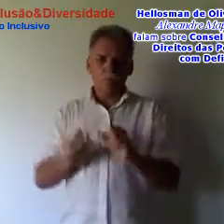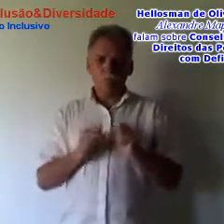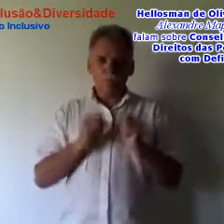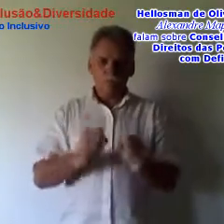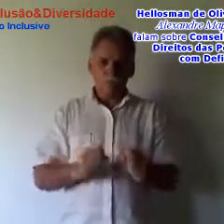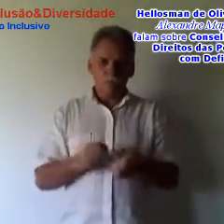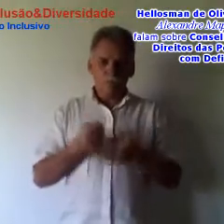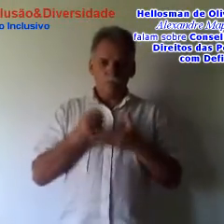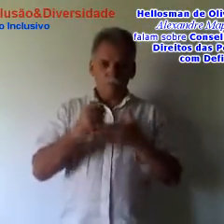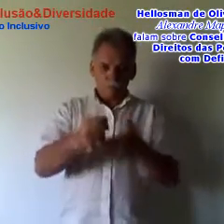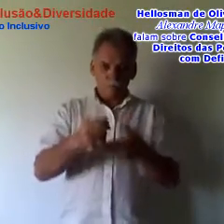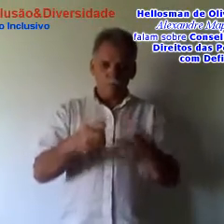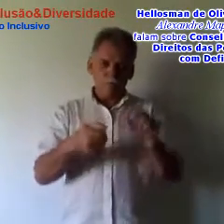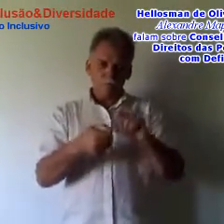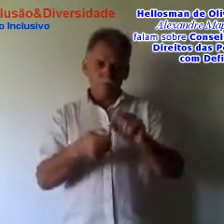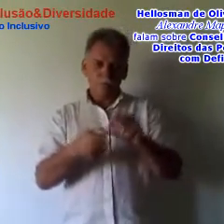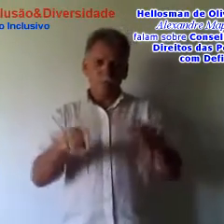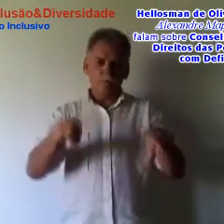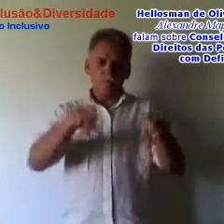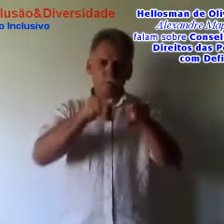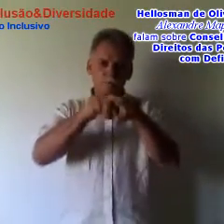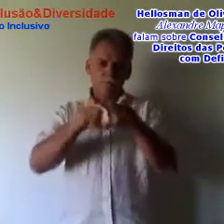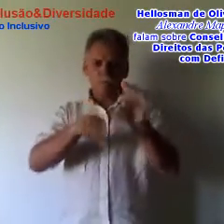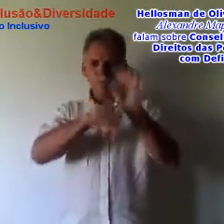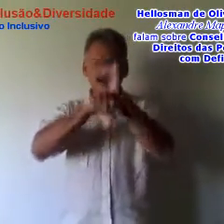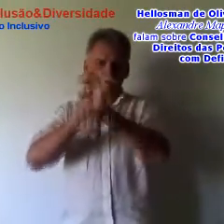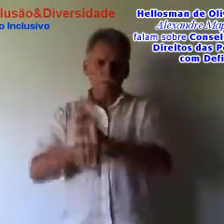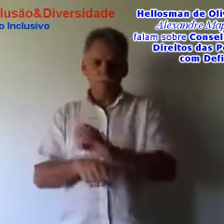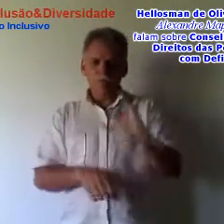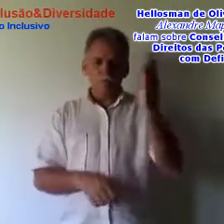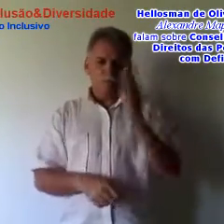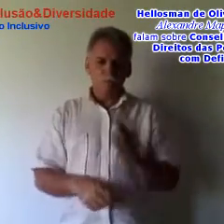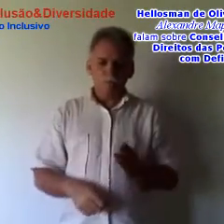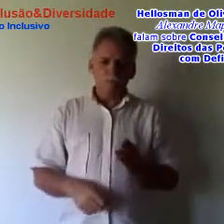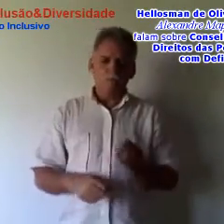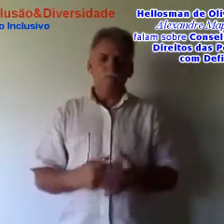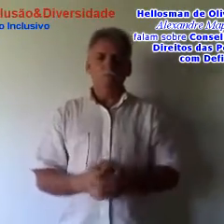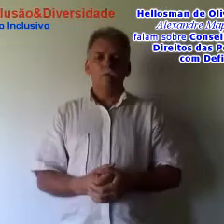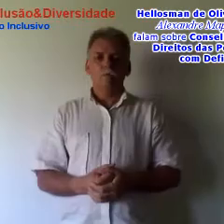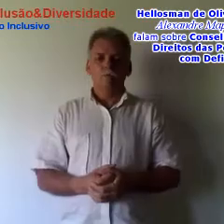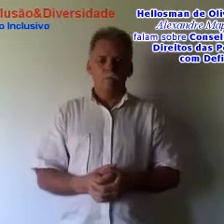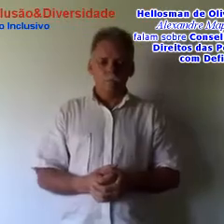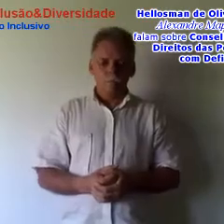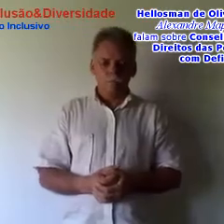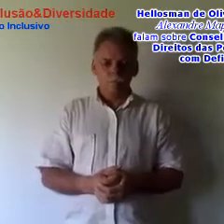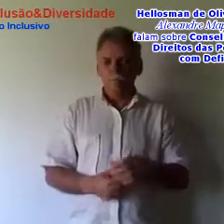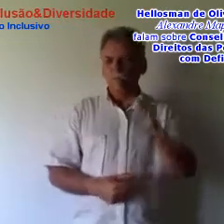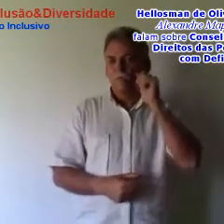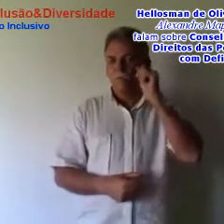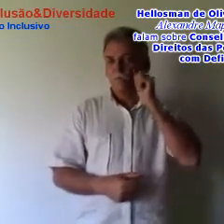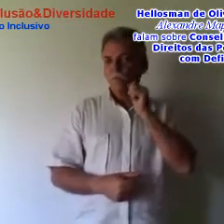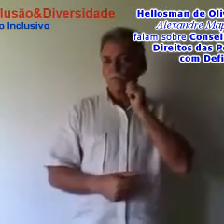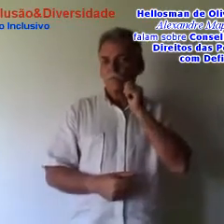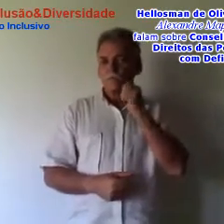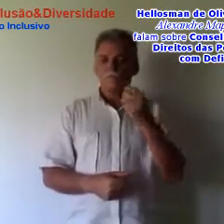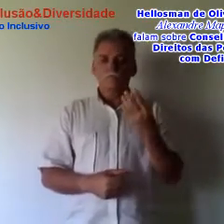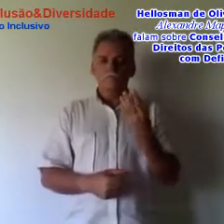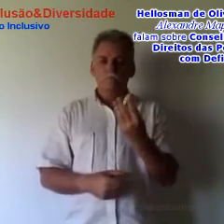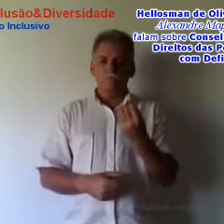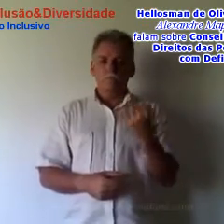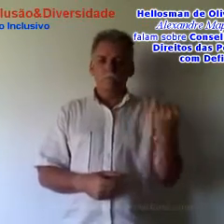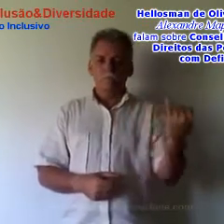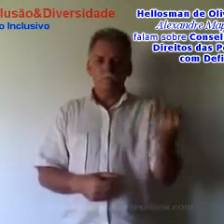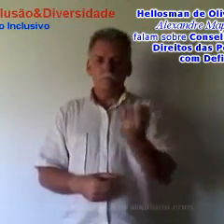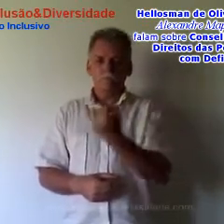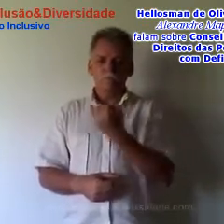contribuir visando parcerias através dos estados que participam desse fórum de conselhos. Isso foi bastante